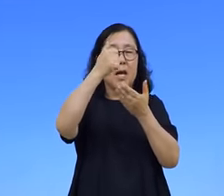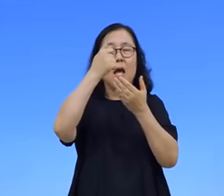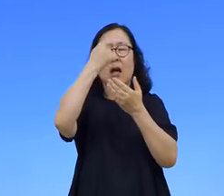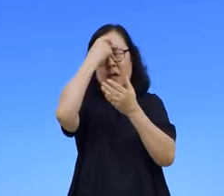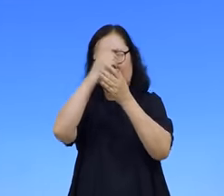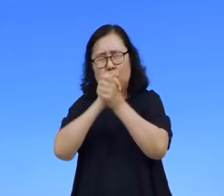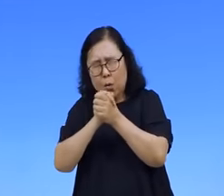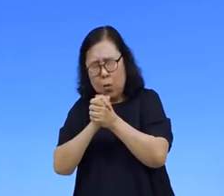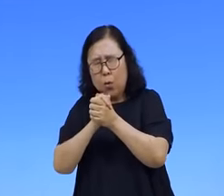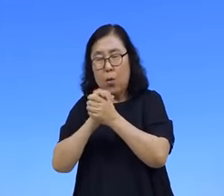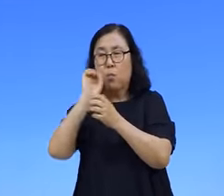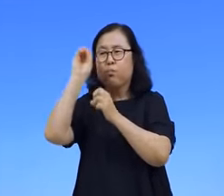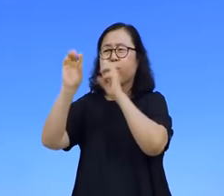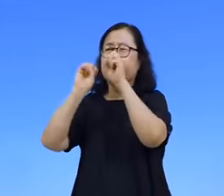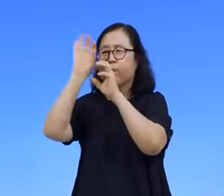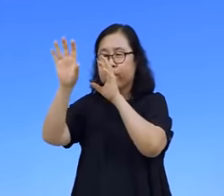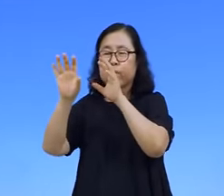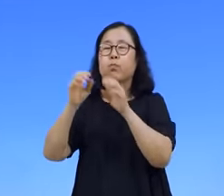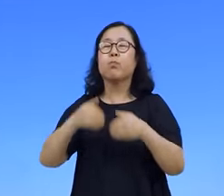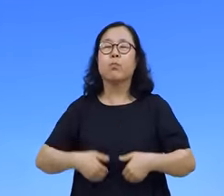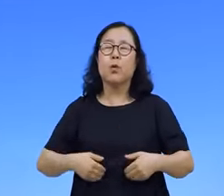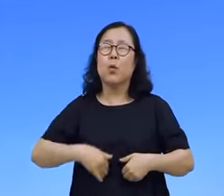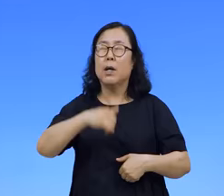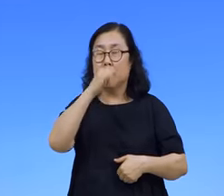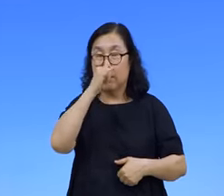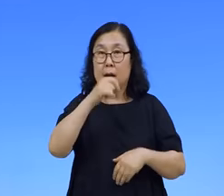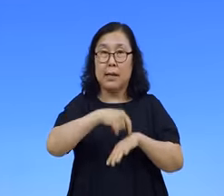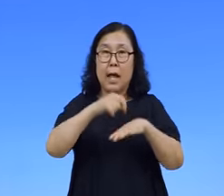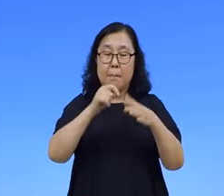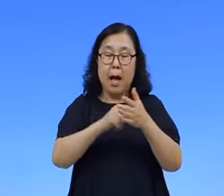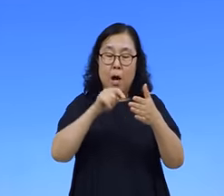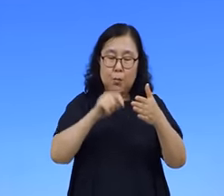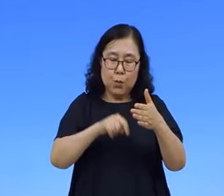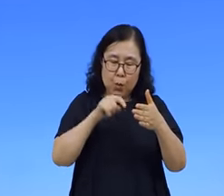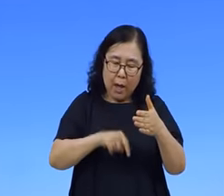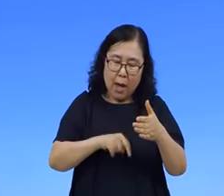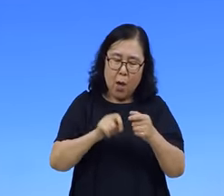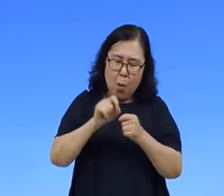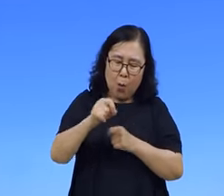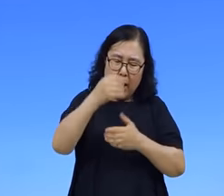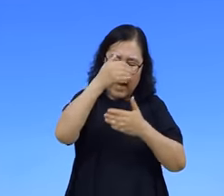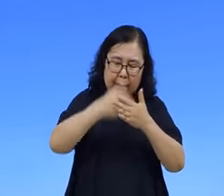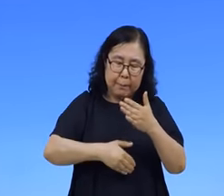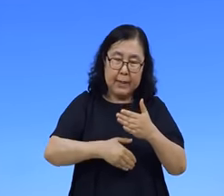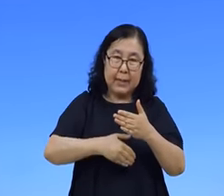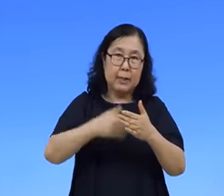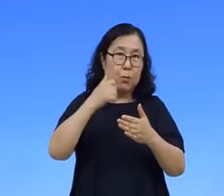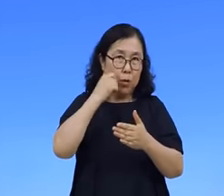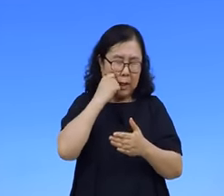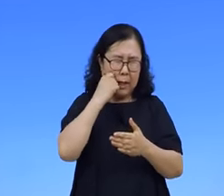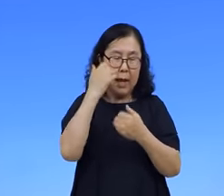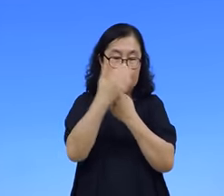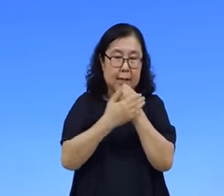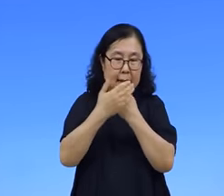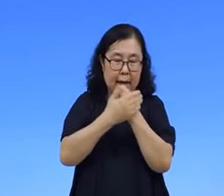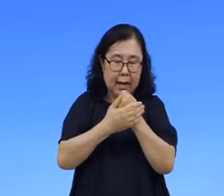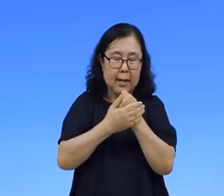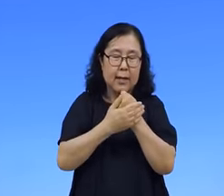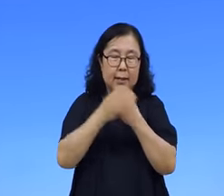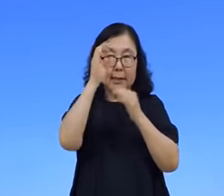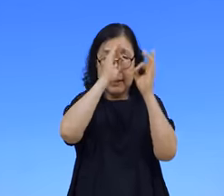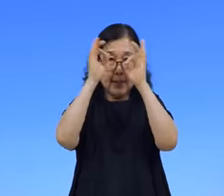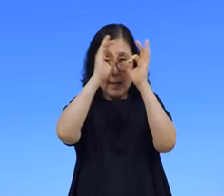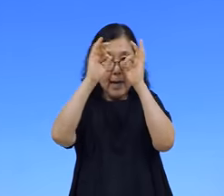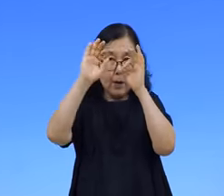내 마음에 오래 품어지지 않고 이것들이 해소가 될 수 있도록 은혜를 구해야 된다. 이게 첫